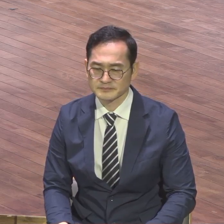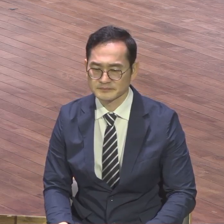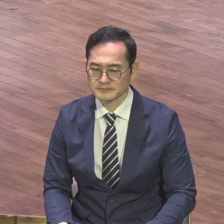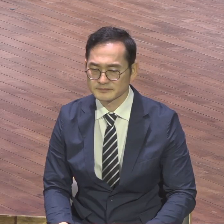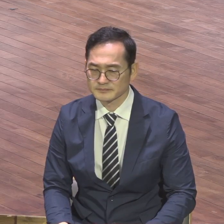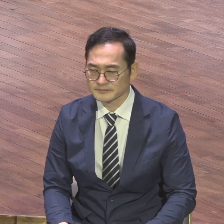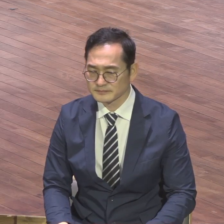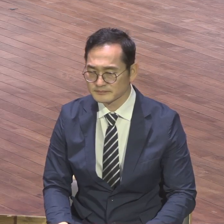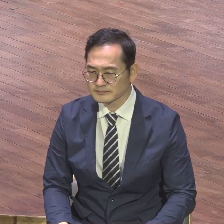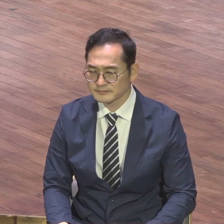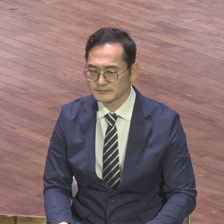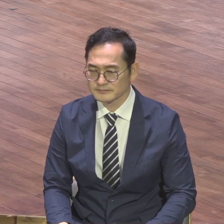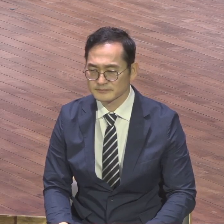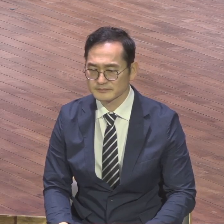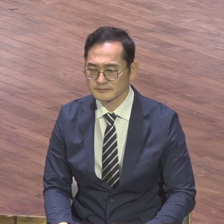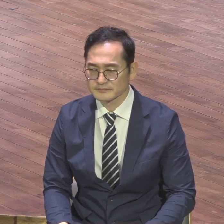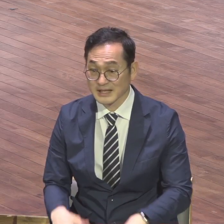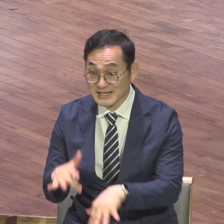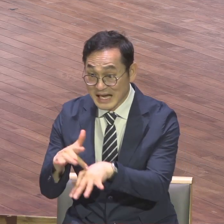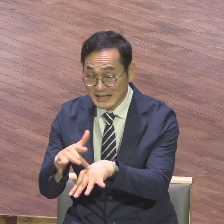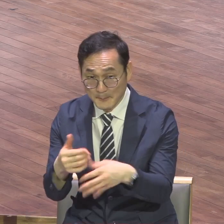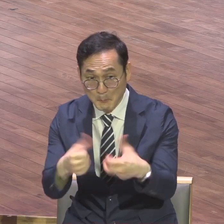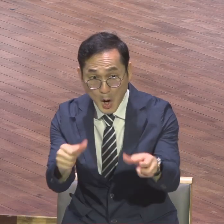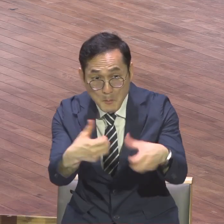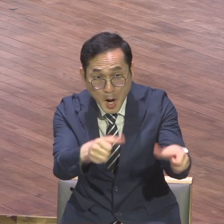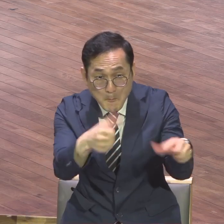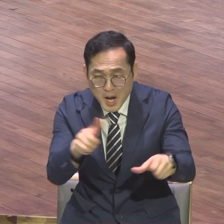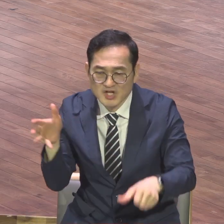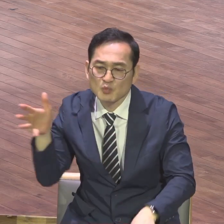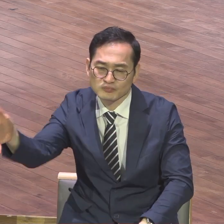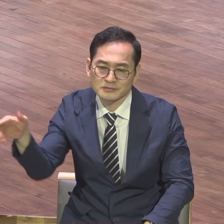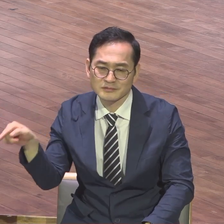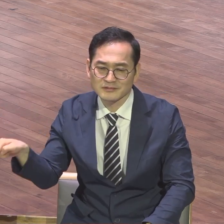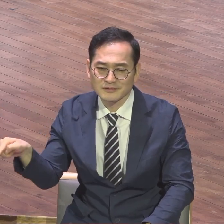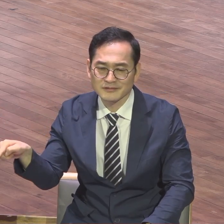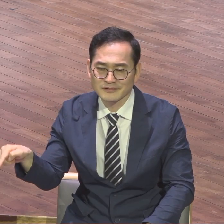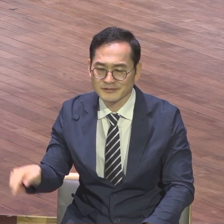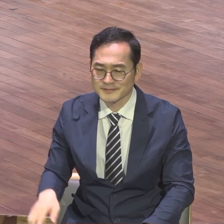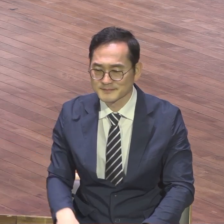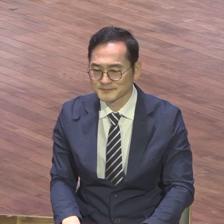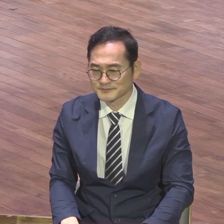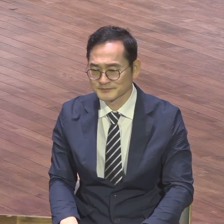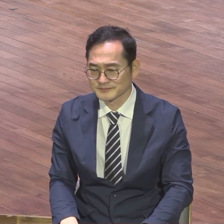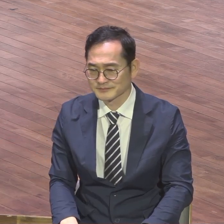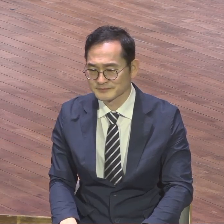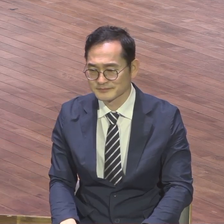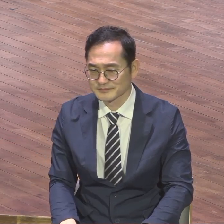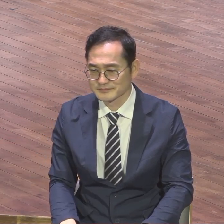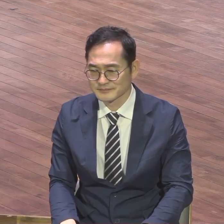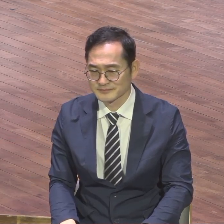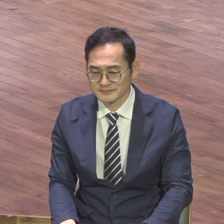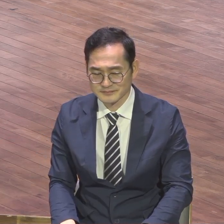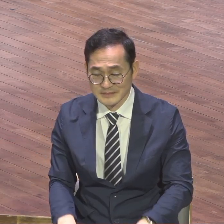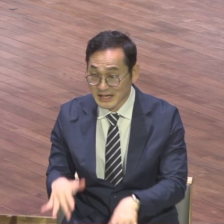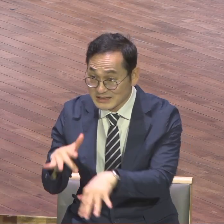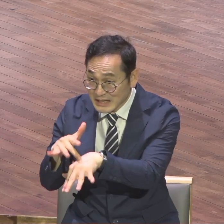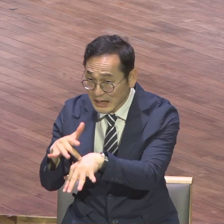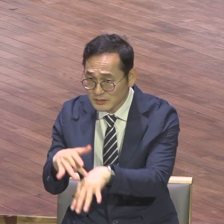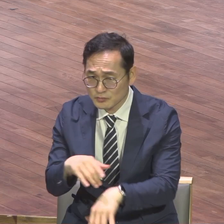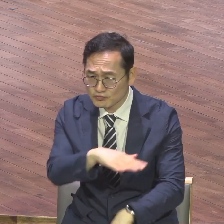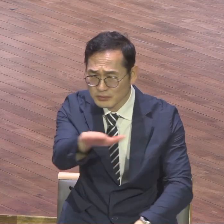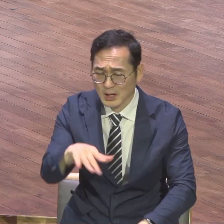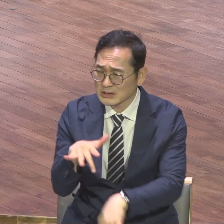사단은 교회 깨는 게 전무이니까요. 그런 사람들을 이용합니다. 사단 눈에 보입니까? 뭐 사단 직접